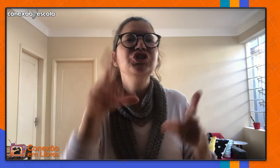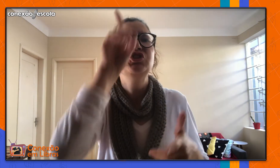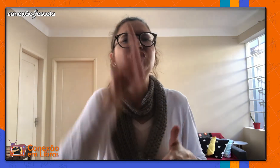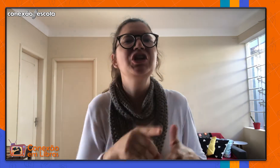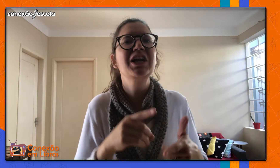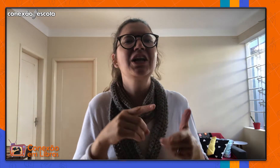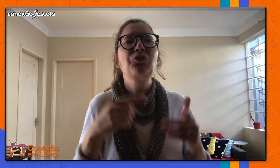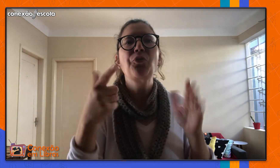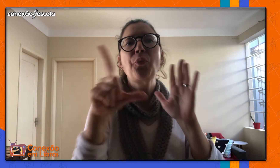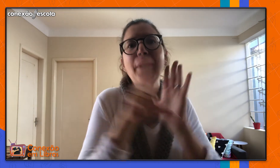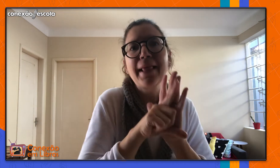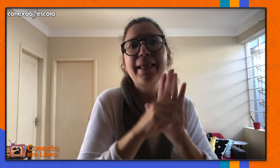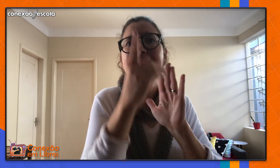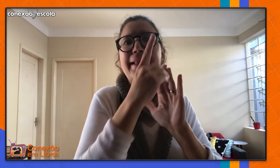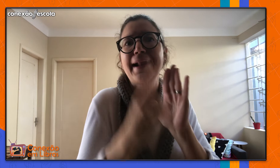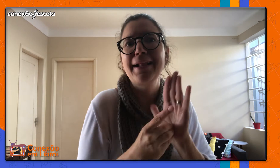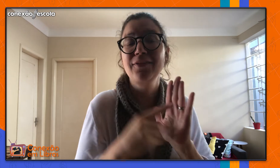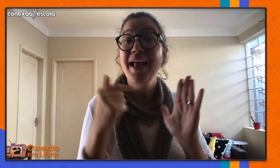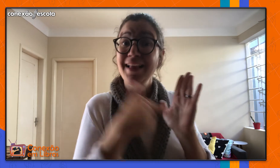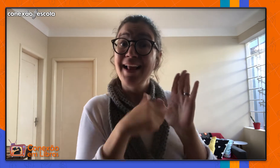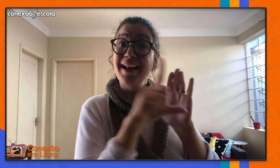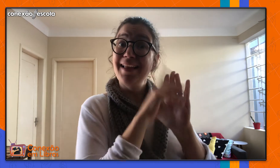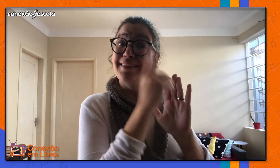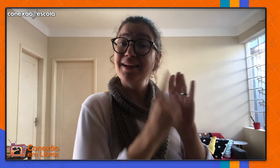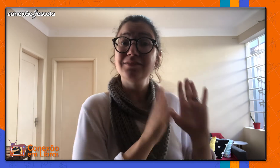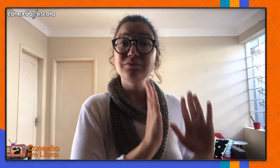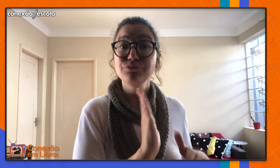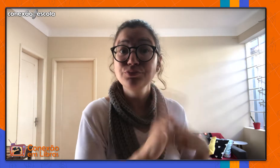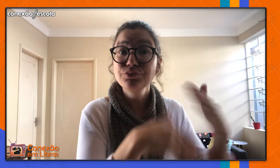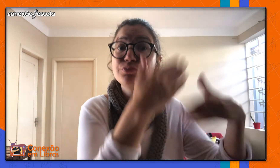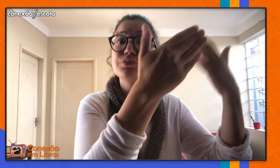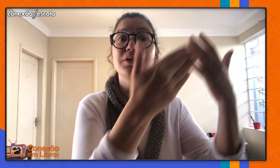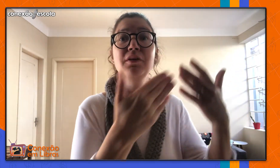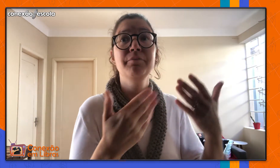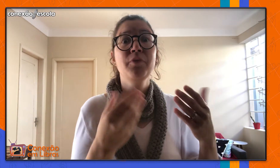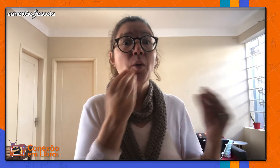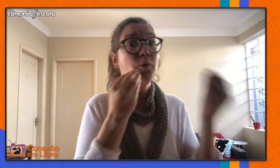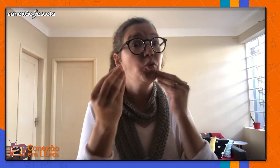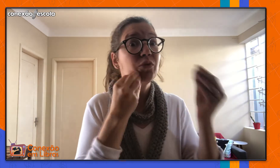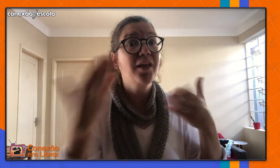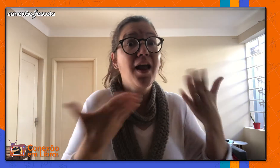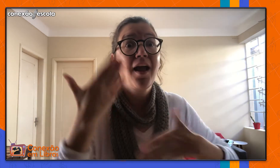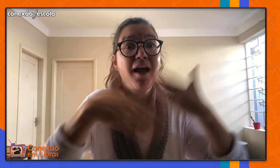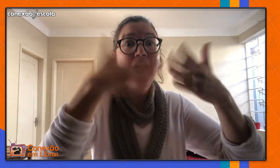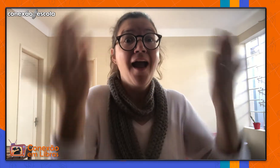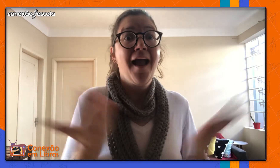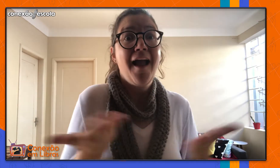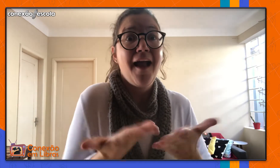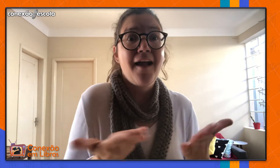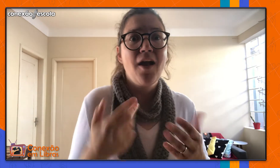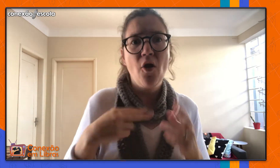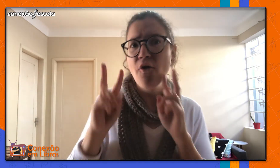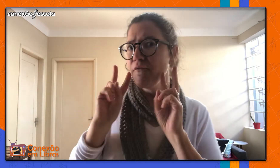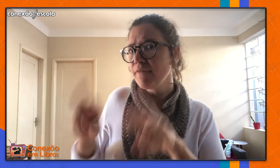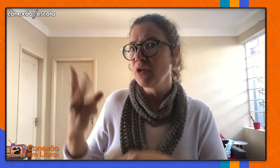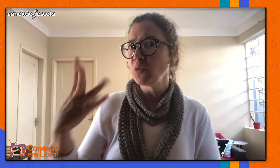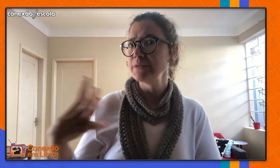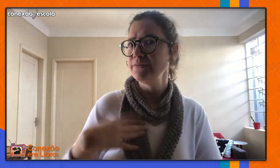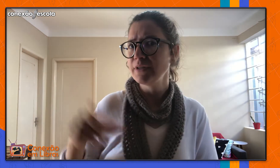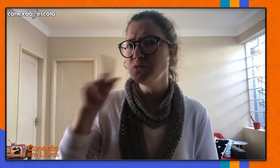tinha esses direitos em relação a leis, decretos. E isso foi um grande avanço que trouxe muitas oportunidades para